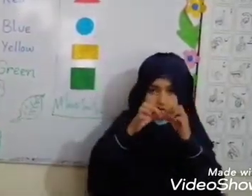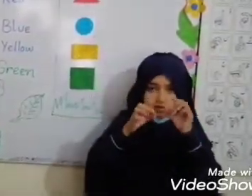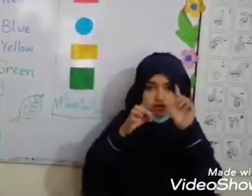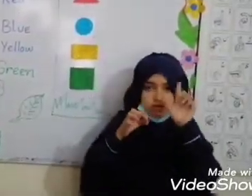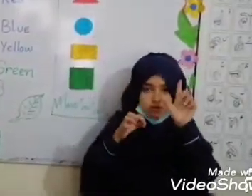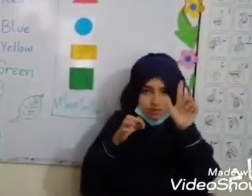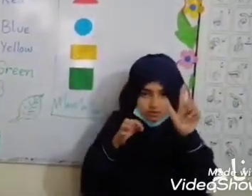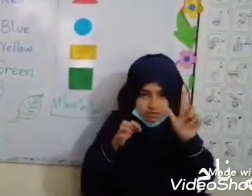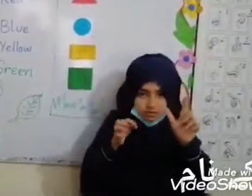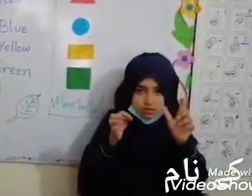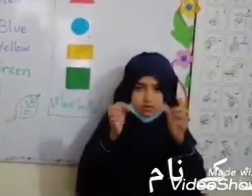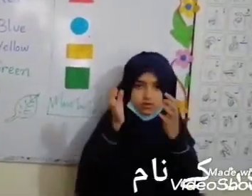BLUE,